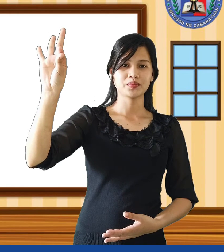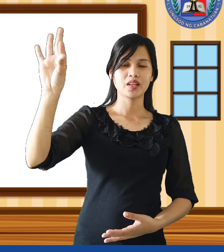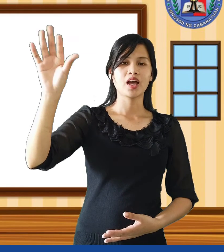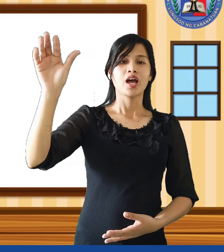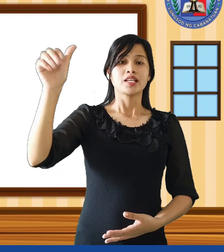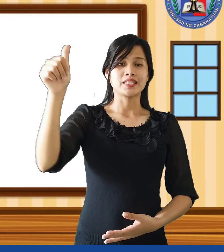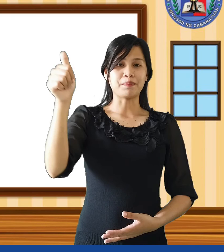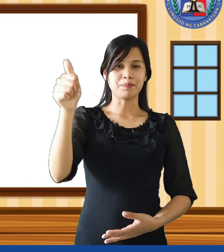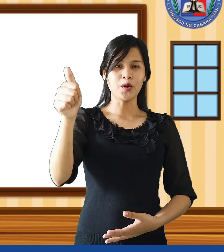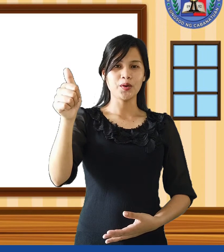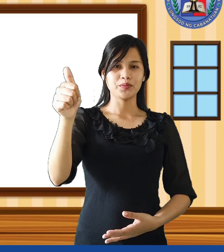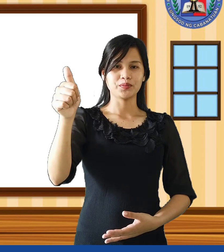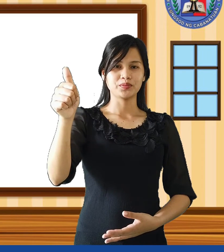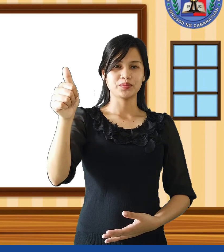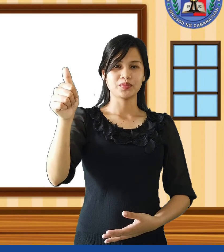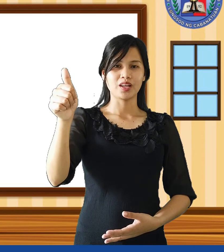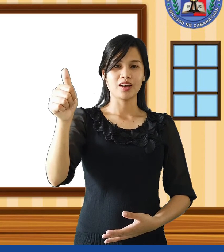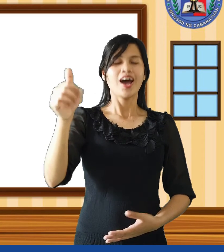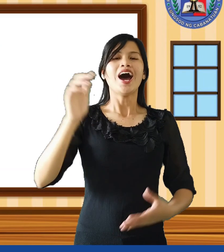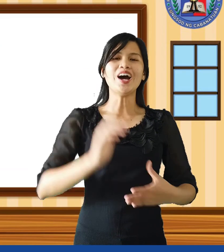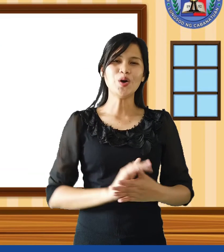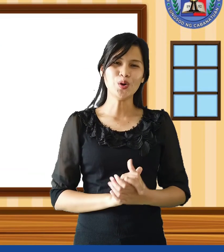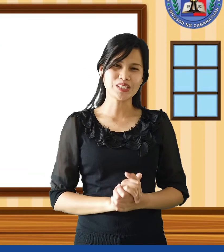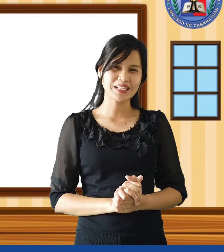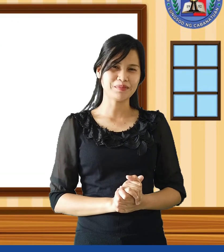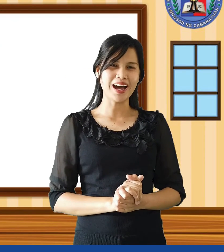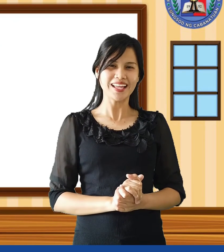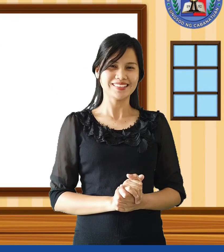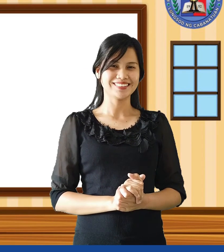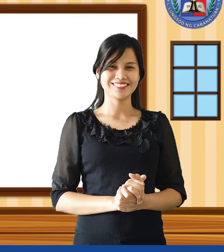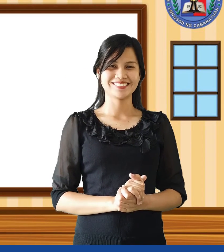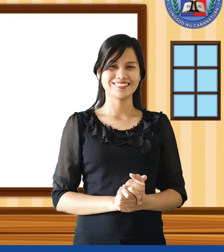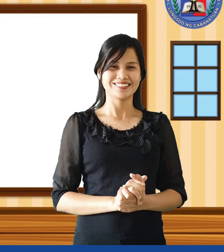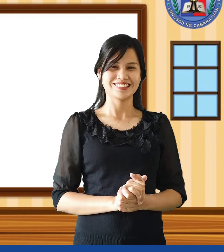9. 10. Ang huhusay naman.